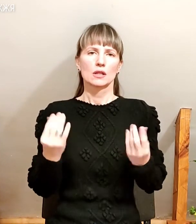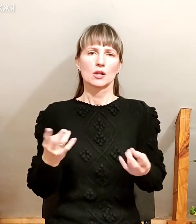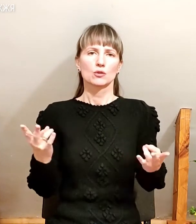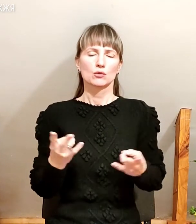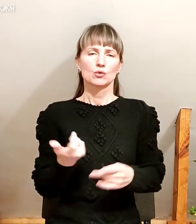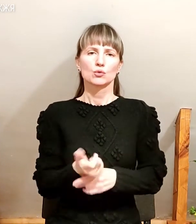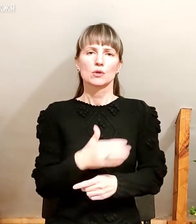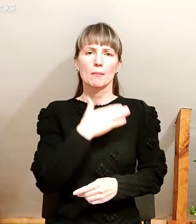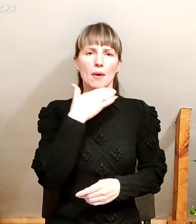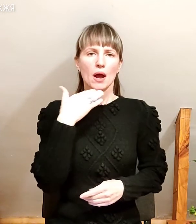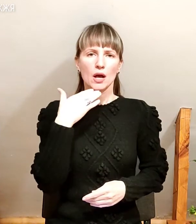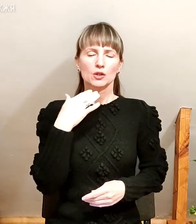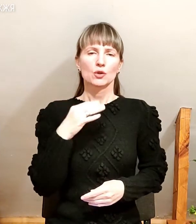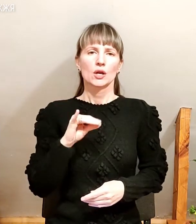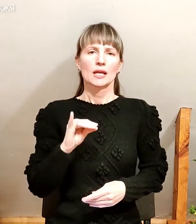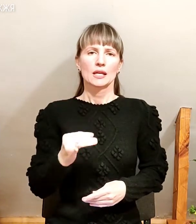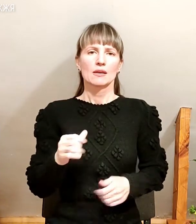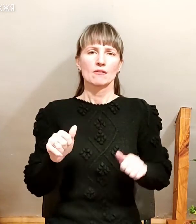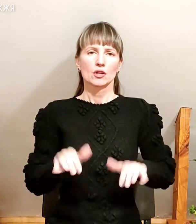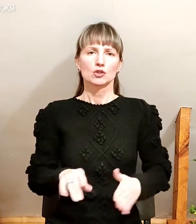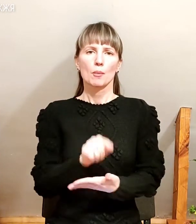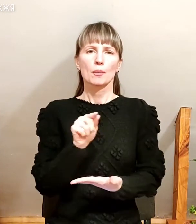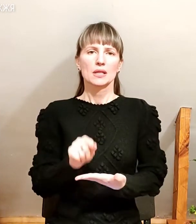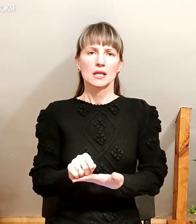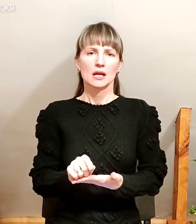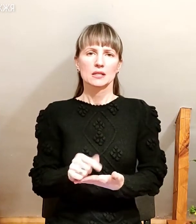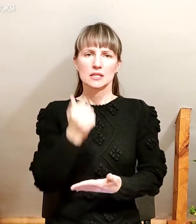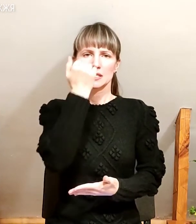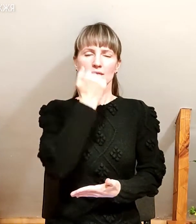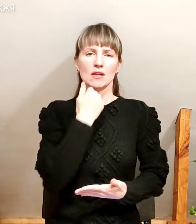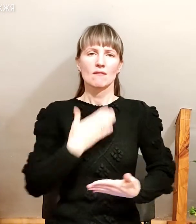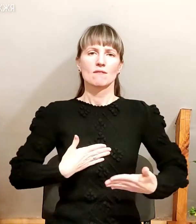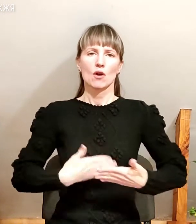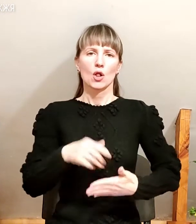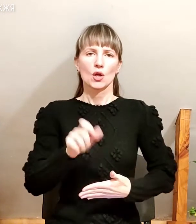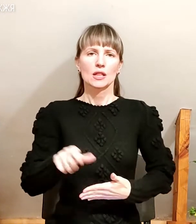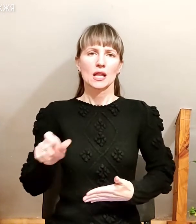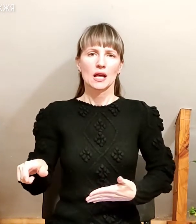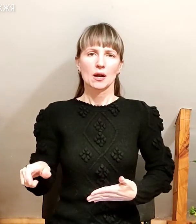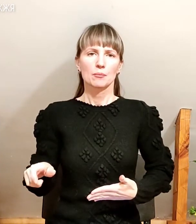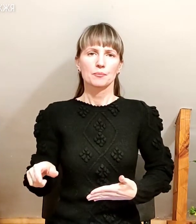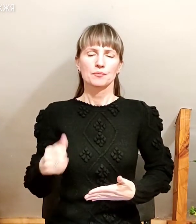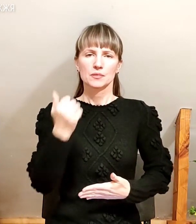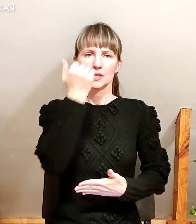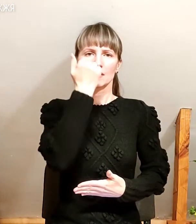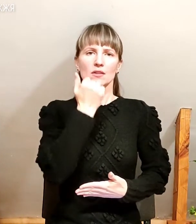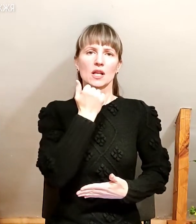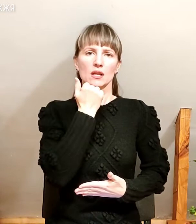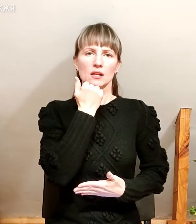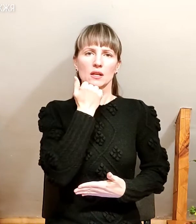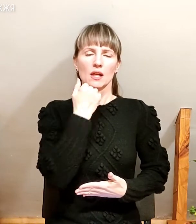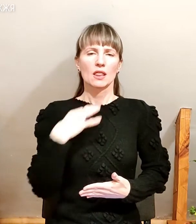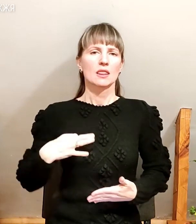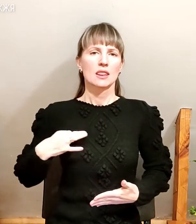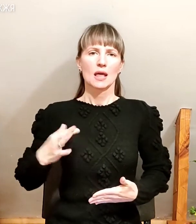багато. І вирішуємо питання завдяки волонтерам. Завдяки небайдужим людям